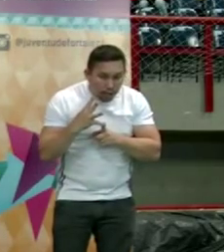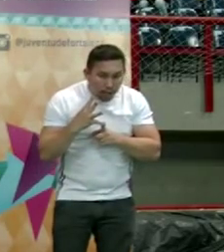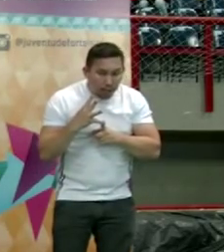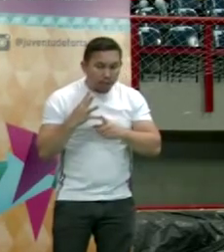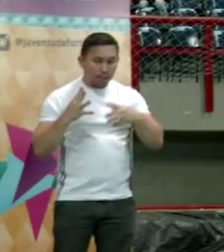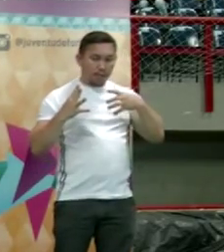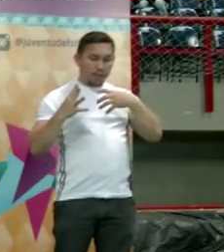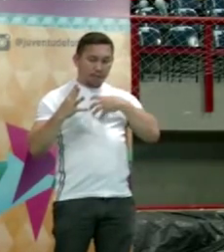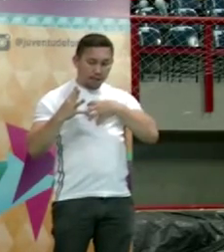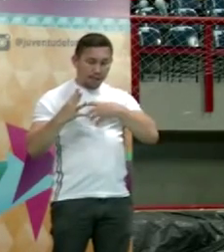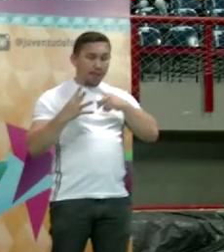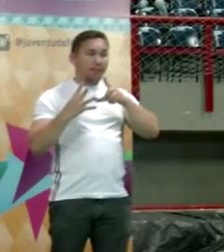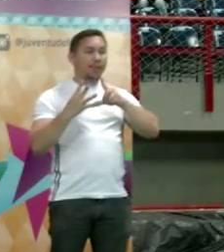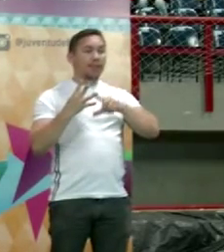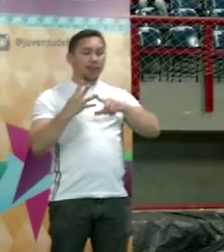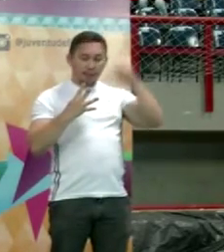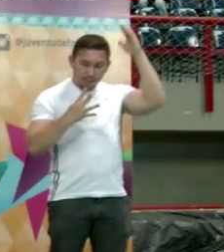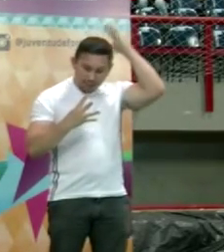só 4.